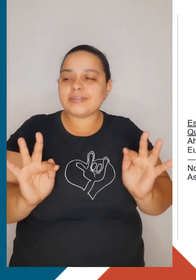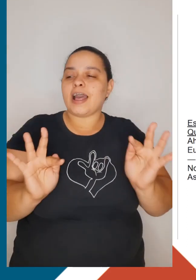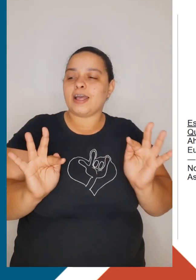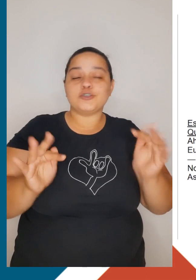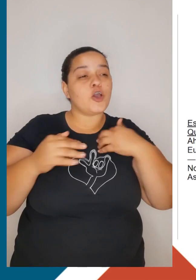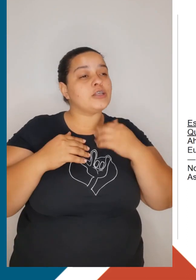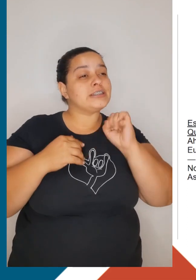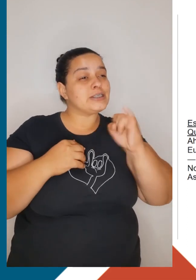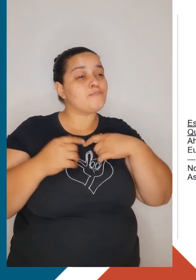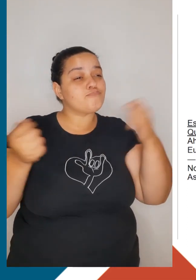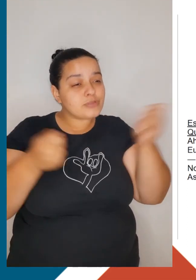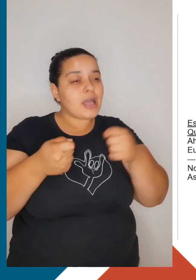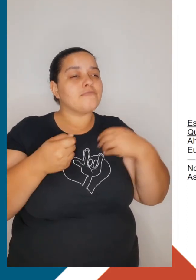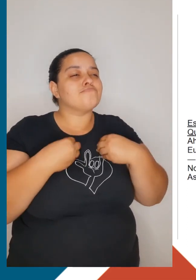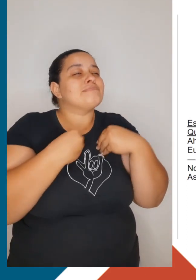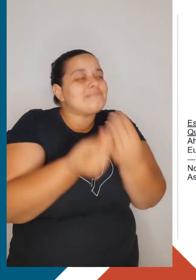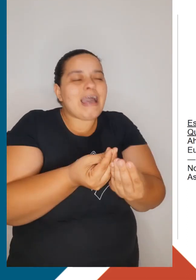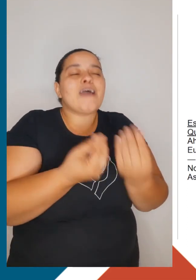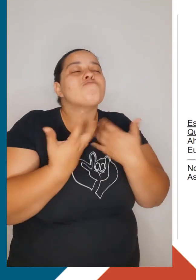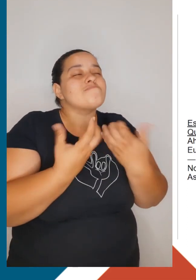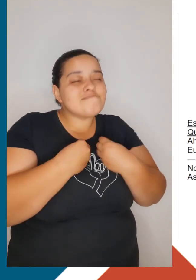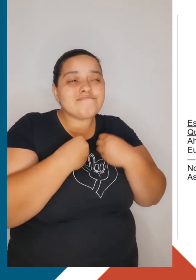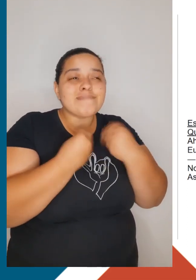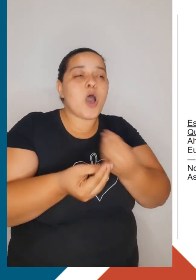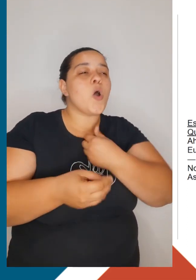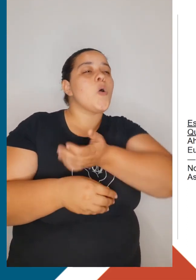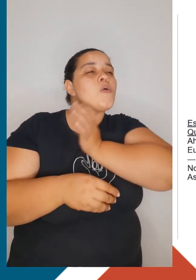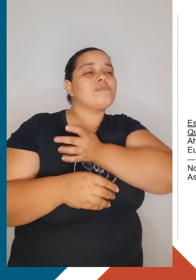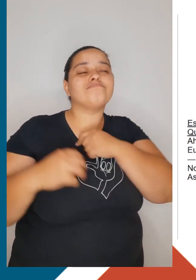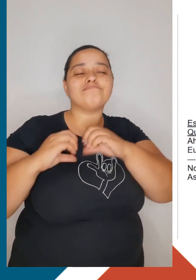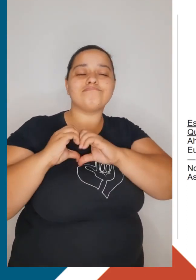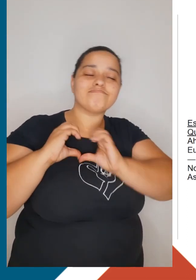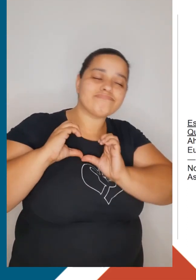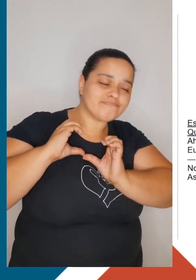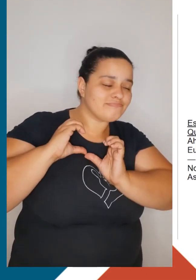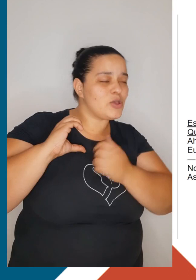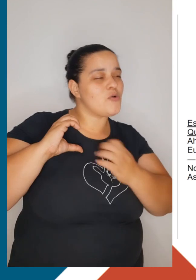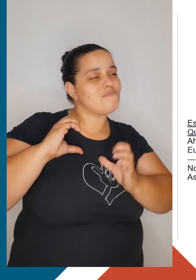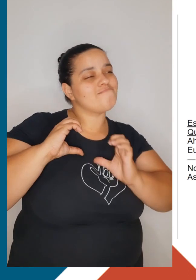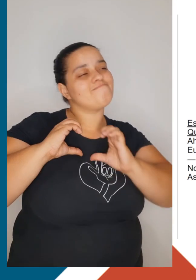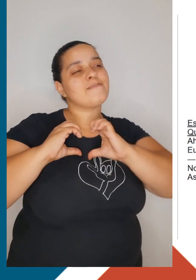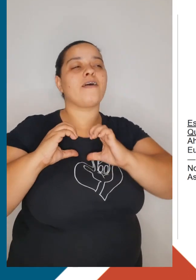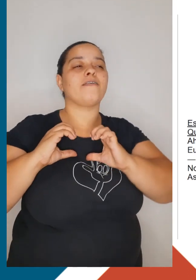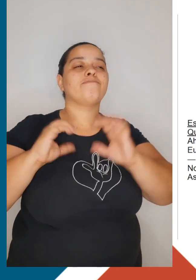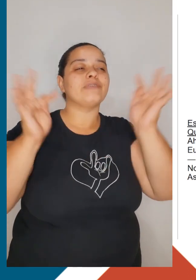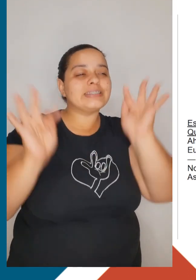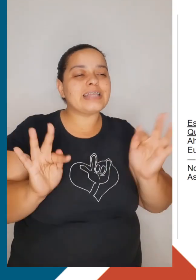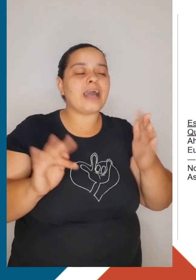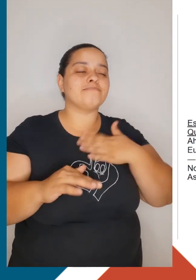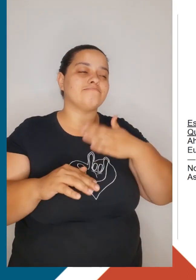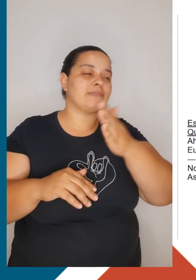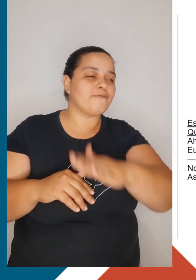dás, eu te pudesse repor, eu soubesse repor no coração despedaçado as mais puras alegrias de